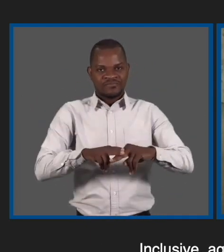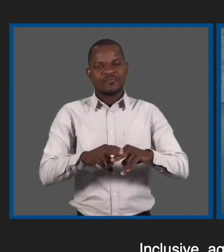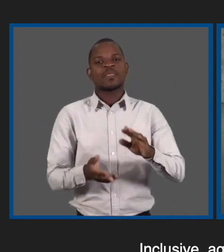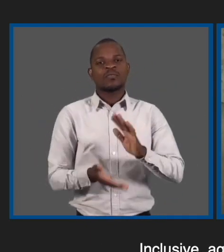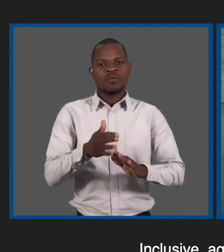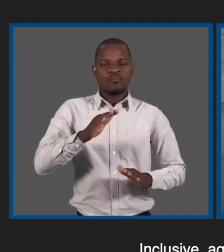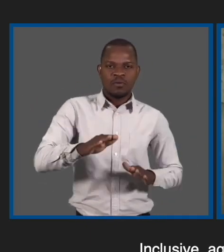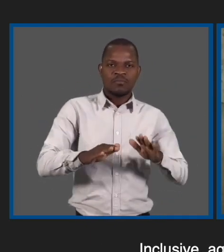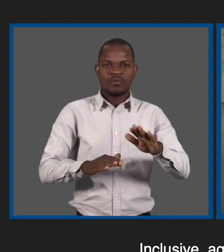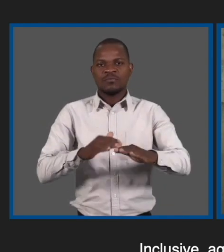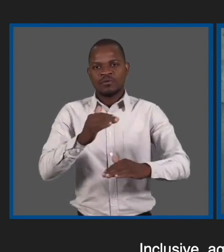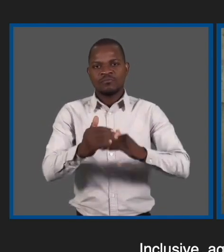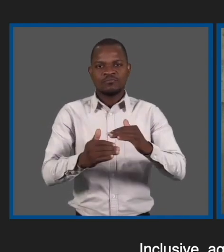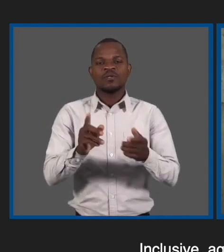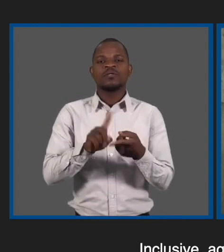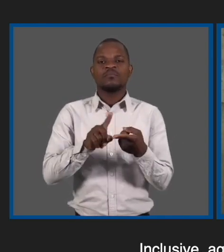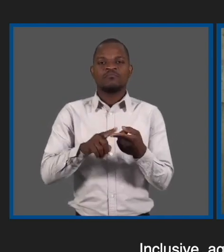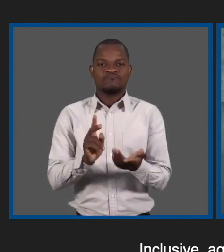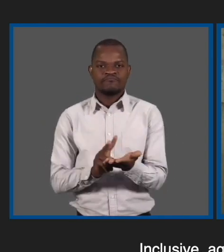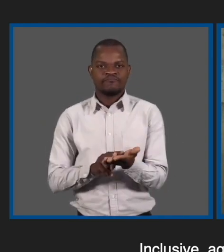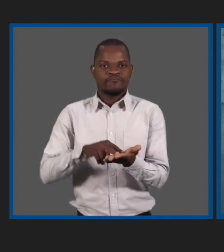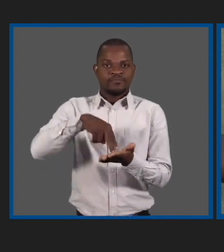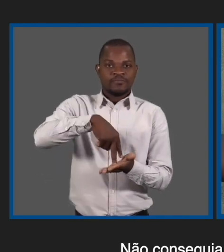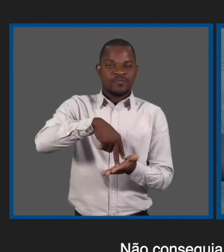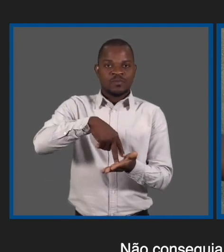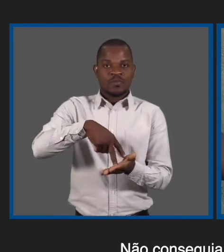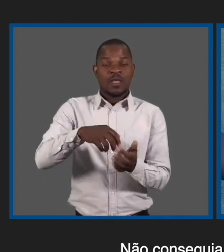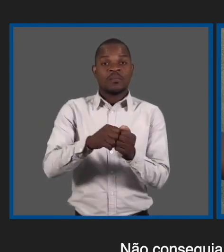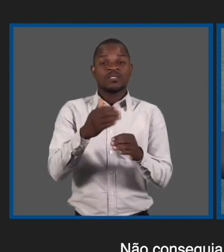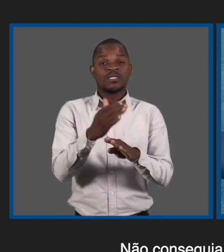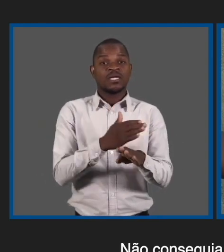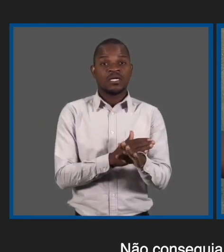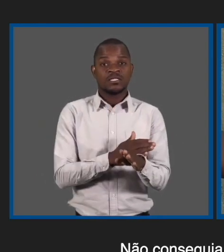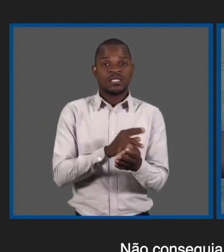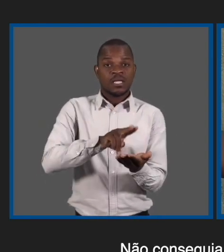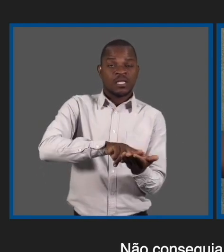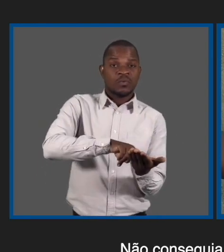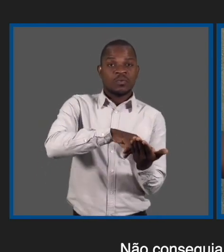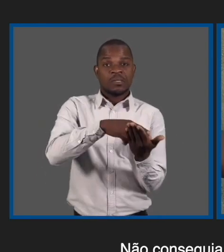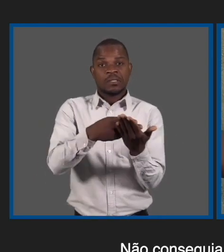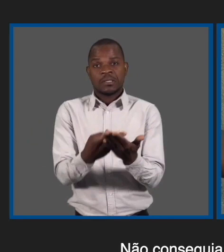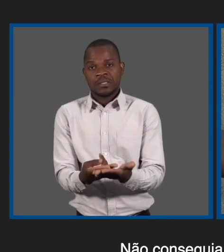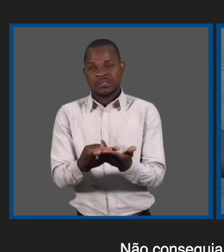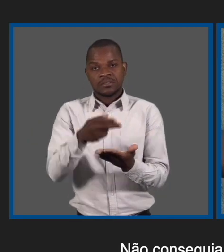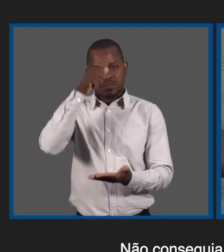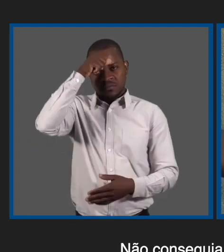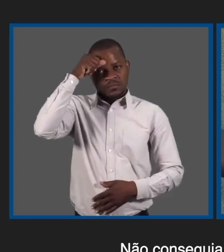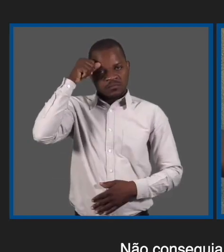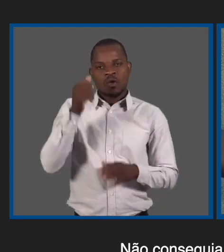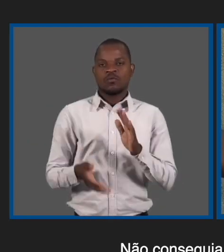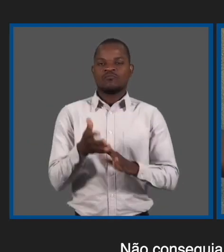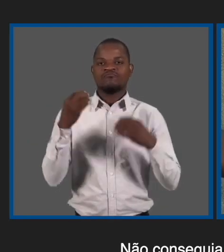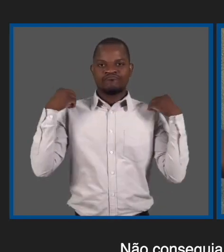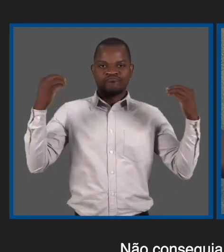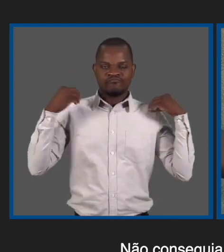já gatinha, já começou a levantar para pegar uma coisa sozinha. Daí só não conseguia nem pelo menos virar, mas quando